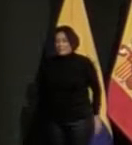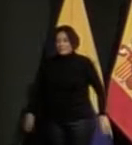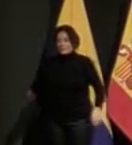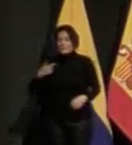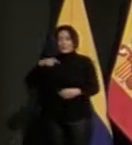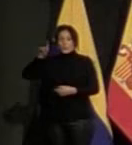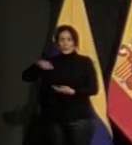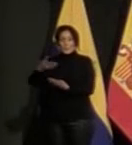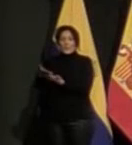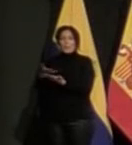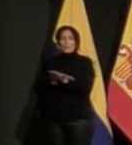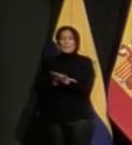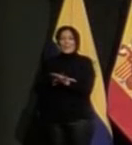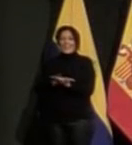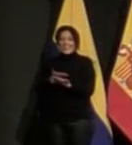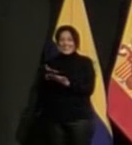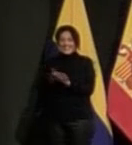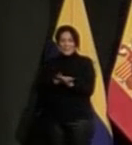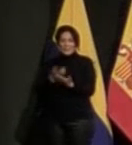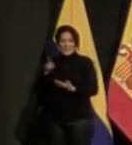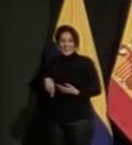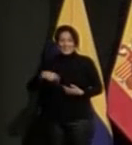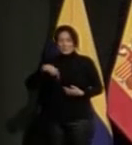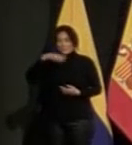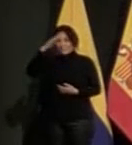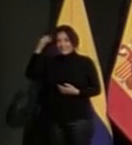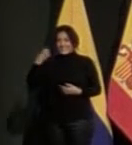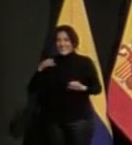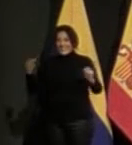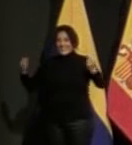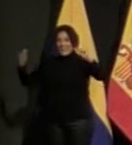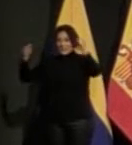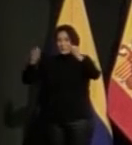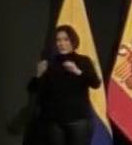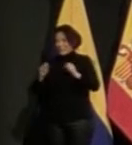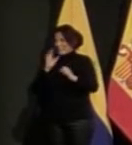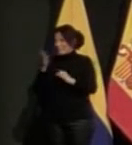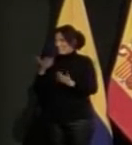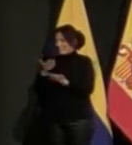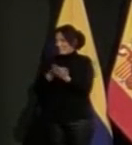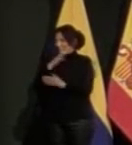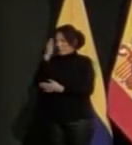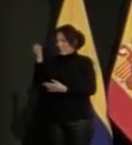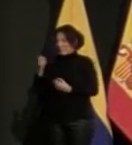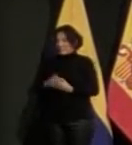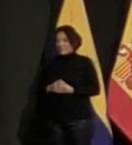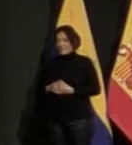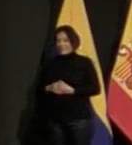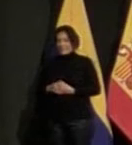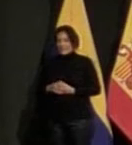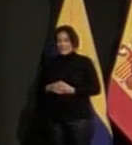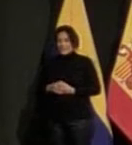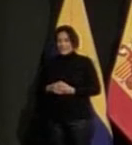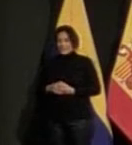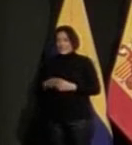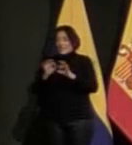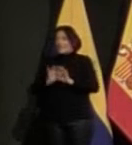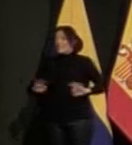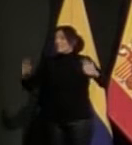Permitirme que tire también un poco de papel, porque los nervios pueden más que esto. Excelentísima